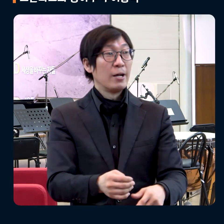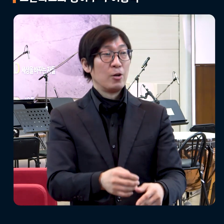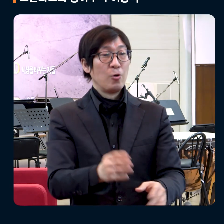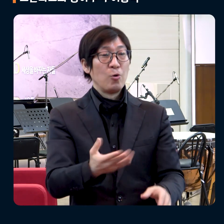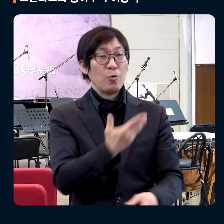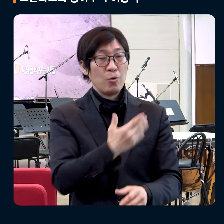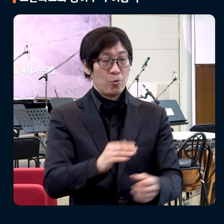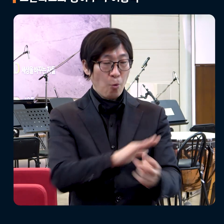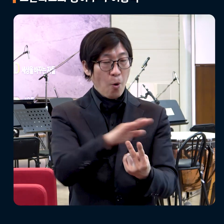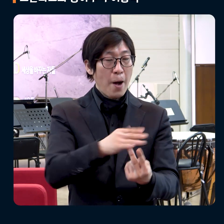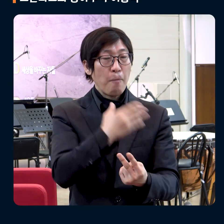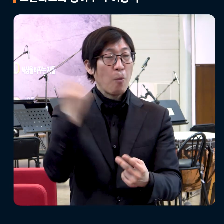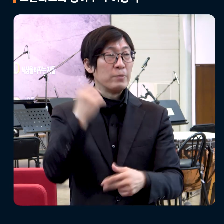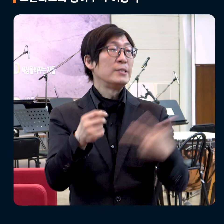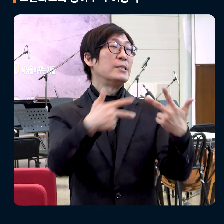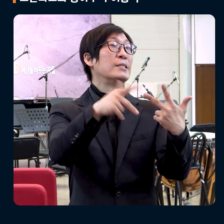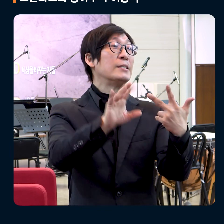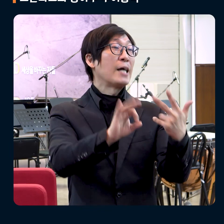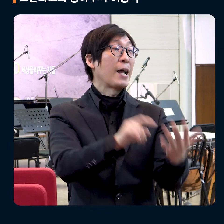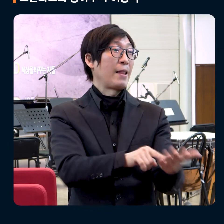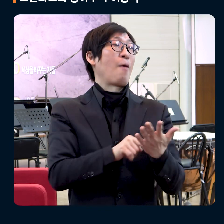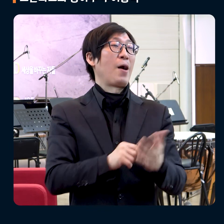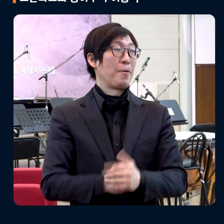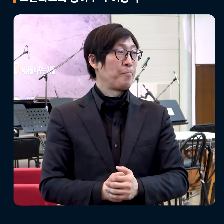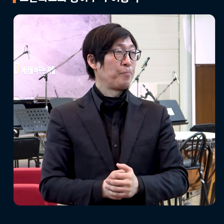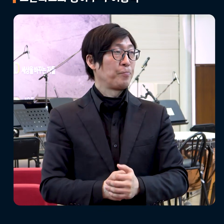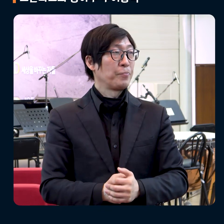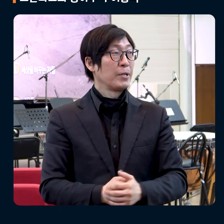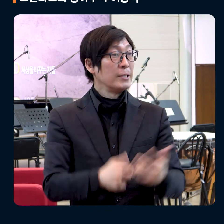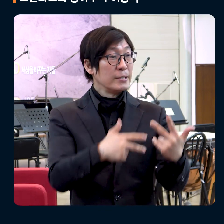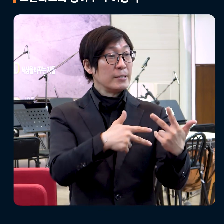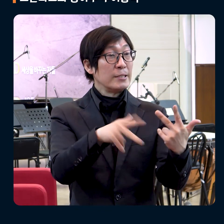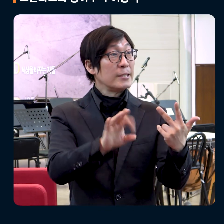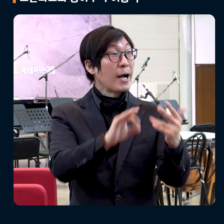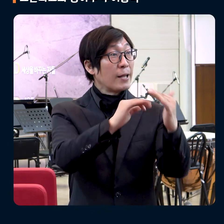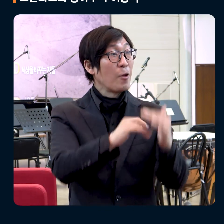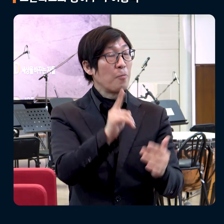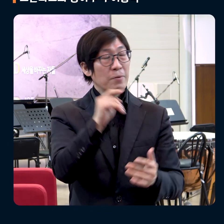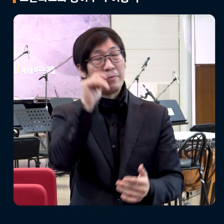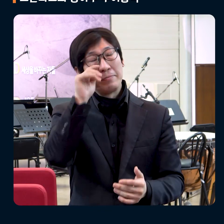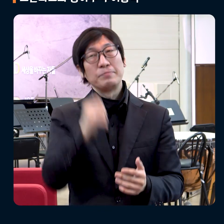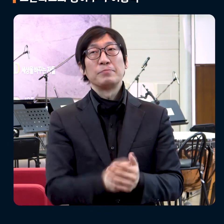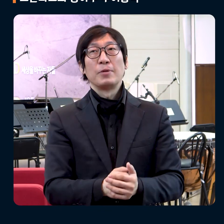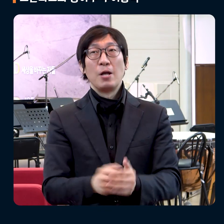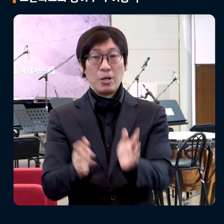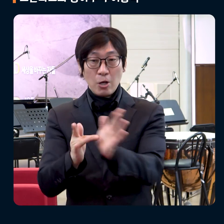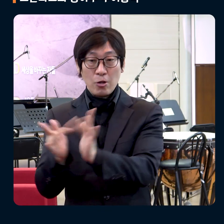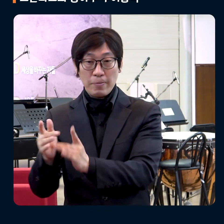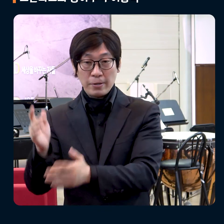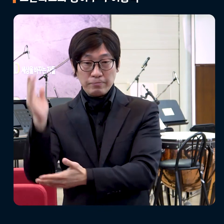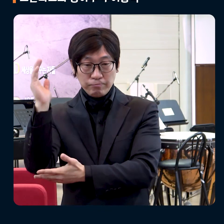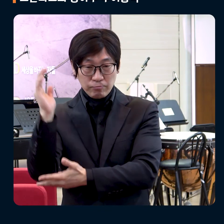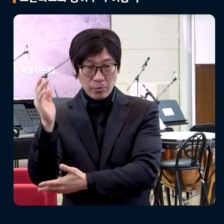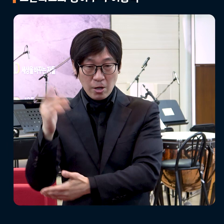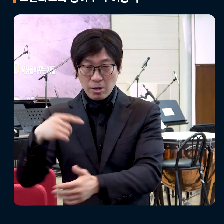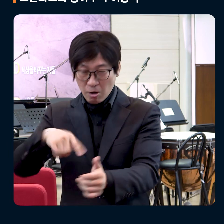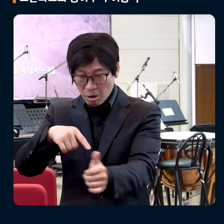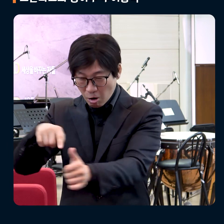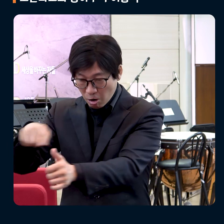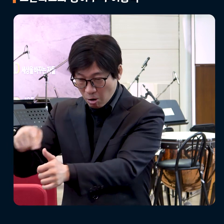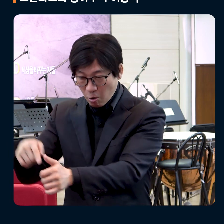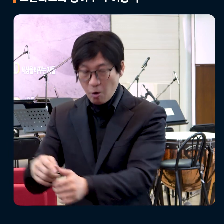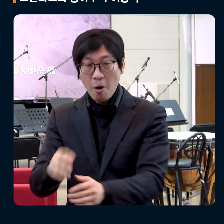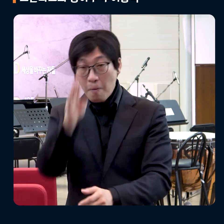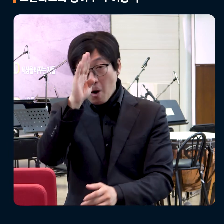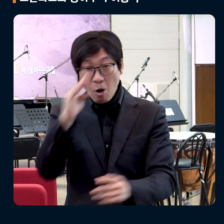7장에 한번 등장을 합니다. 이때 7장의 분위기는 뭐냐면 예수님께서 말씀을 가르치시고 많은 어려운